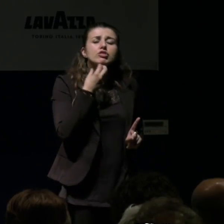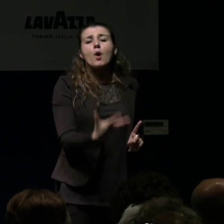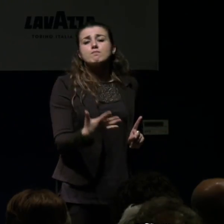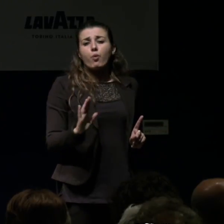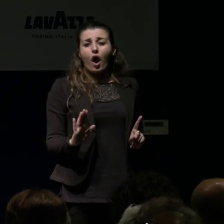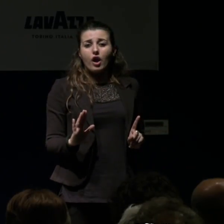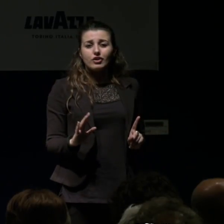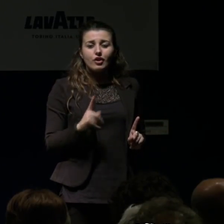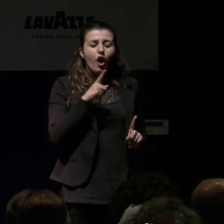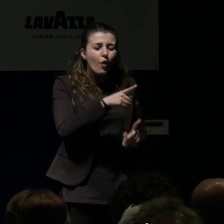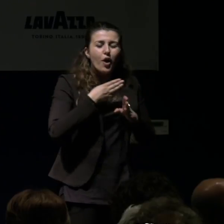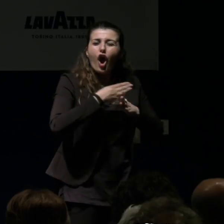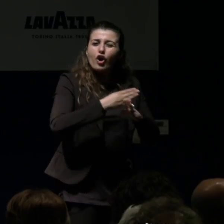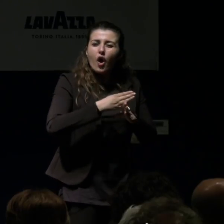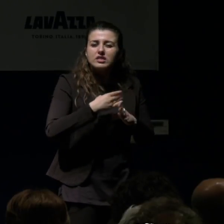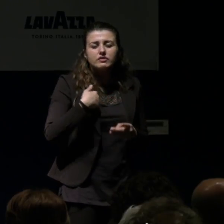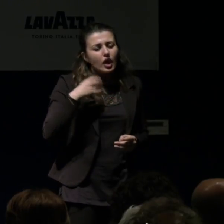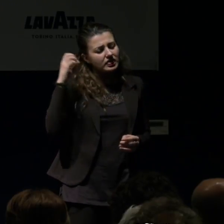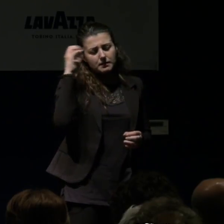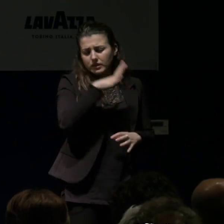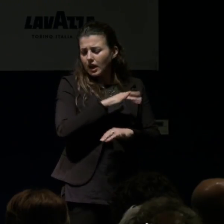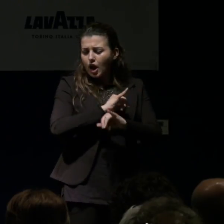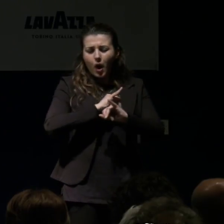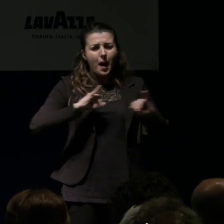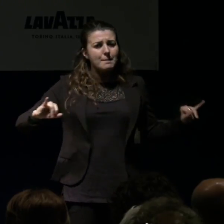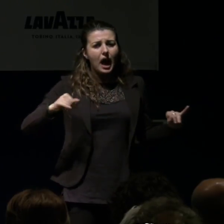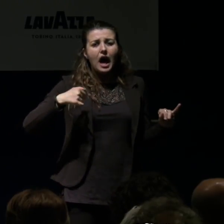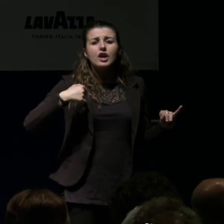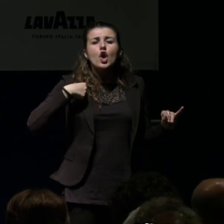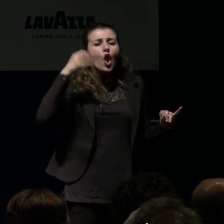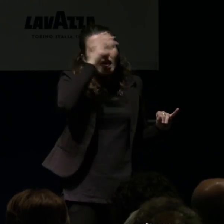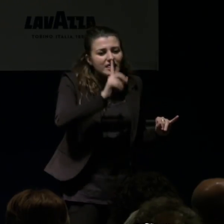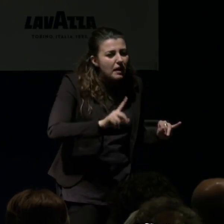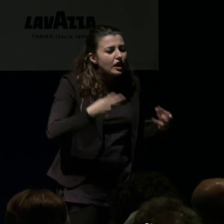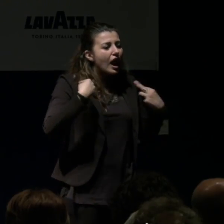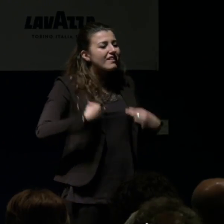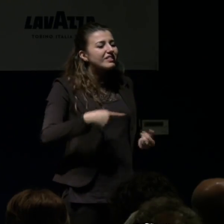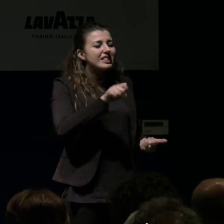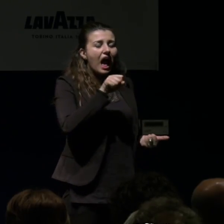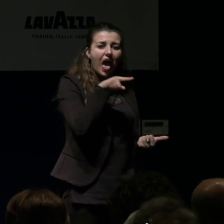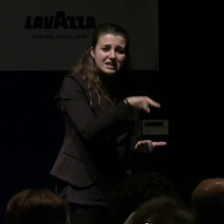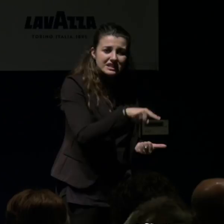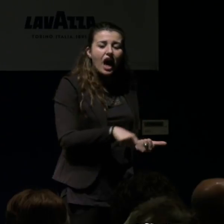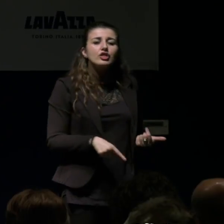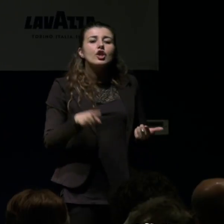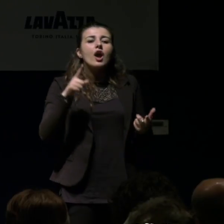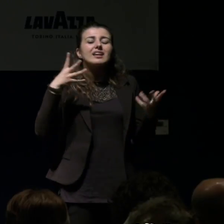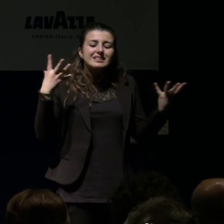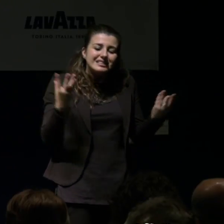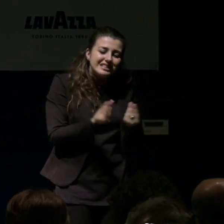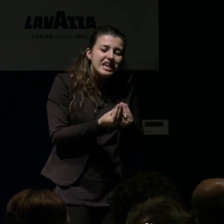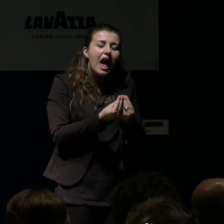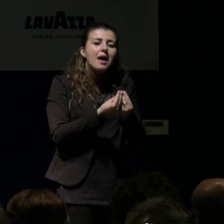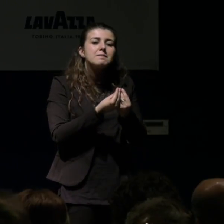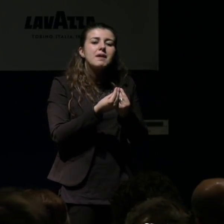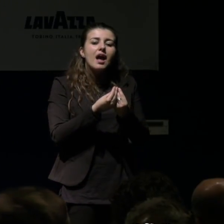una dinamica di condivisione che non dimenticherò quindi non dimenticherò la vita di alessandro a fianco all'opera